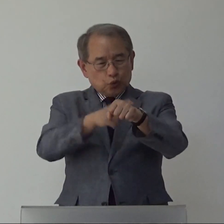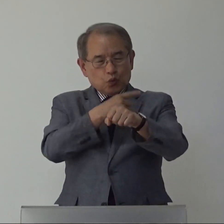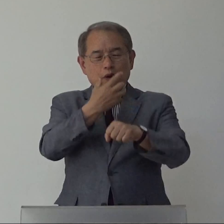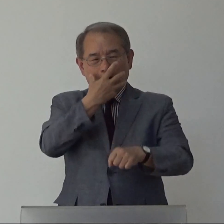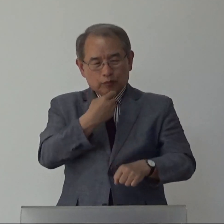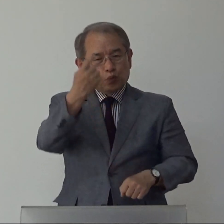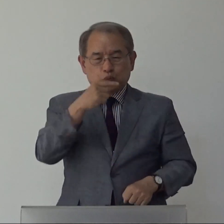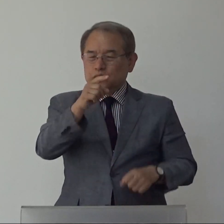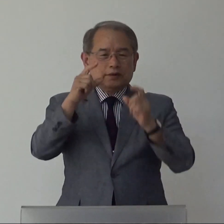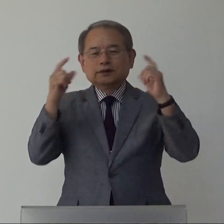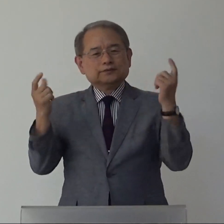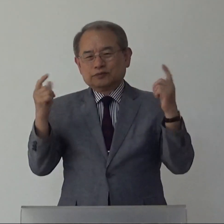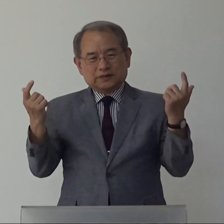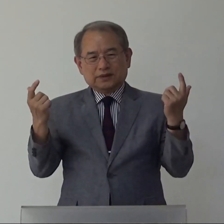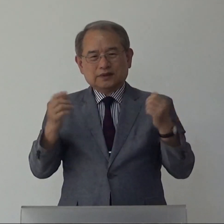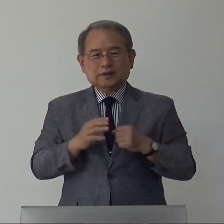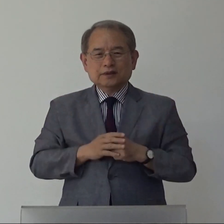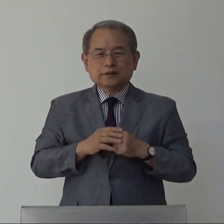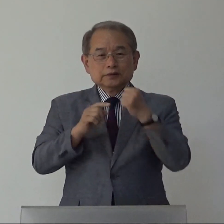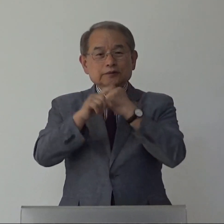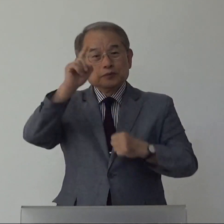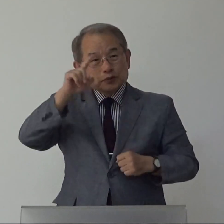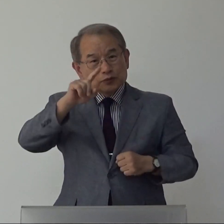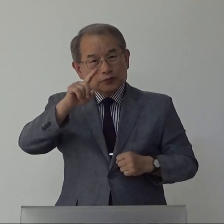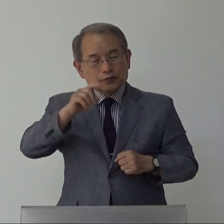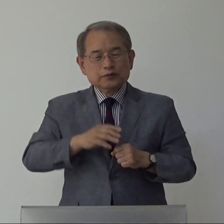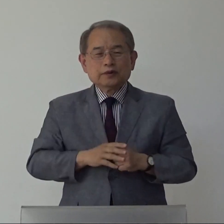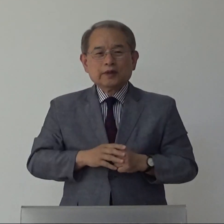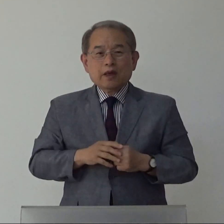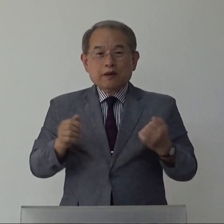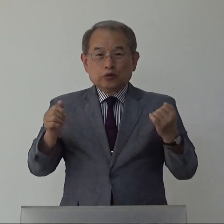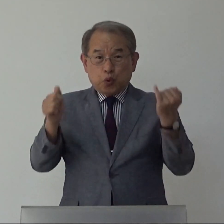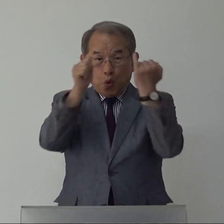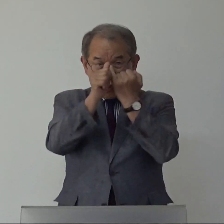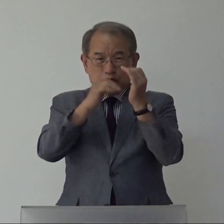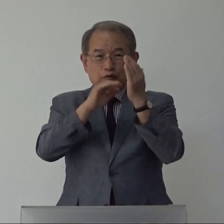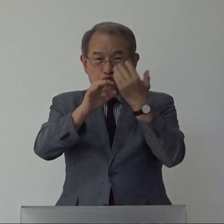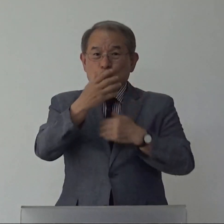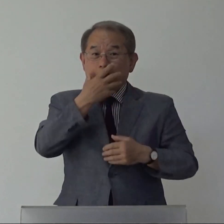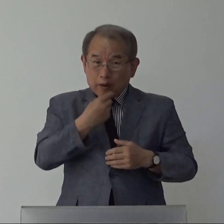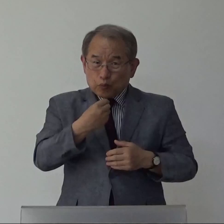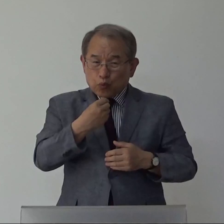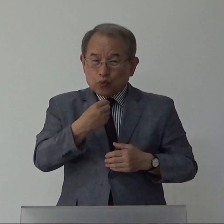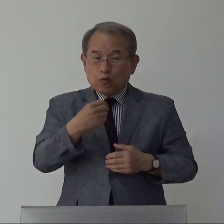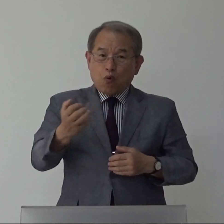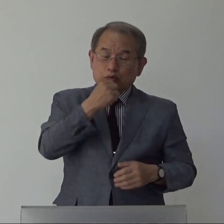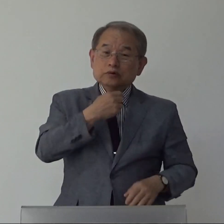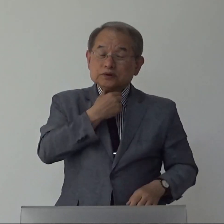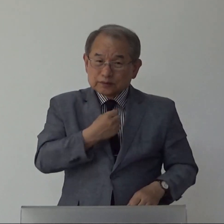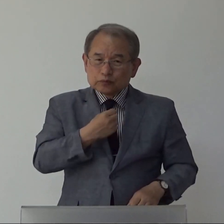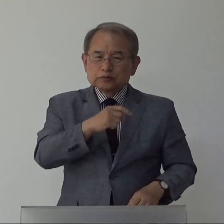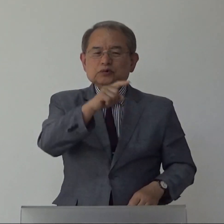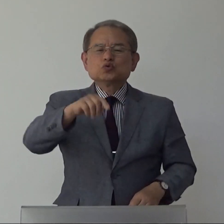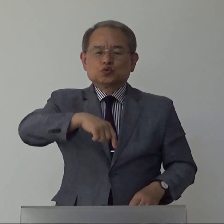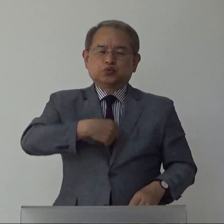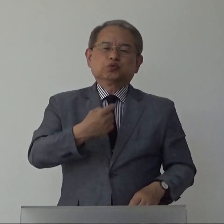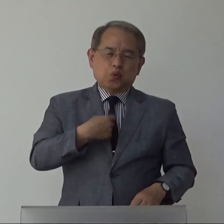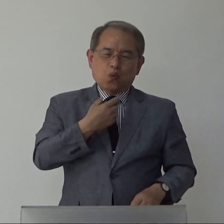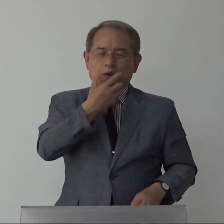온전히 행복해질까라고 기대하셔서는 안 됩니다. 저절로 행복이 오는 것은 아닙니다. 결혼